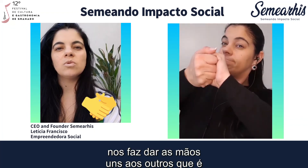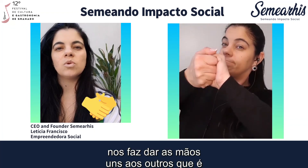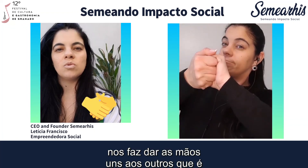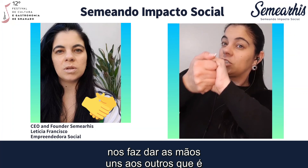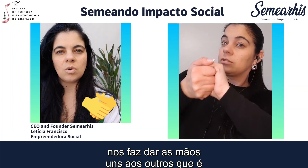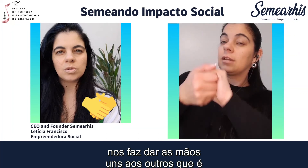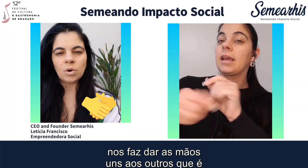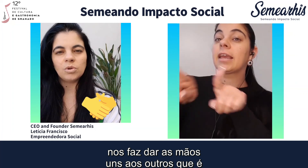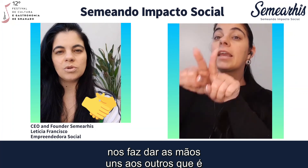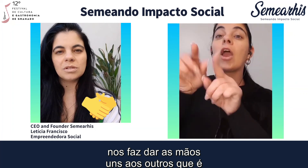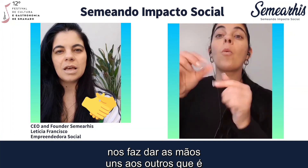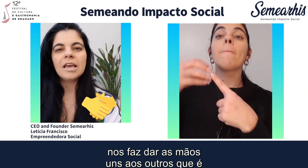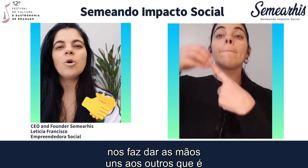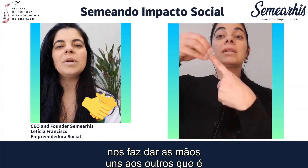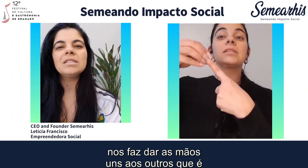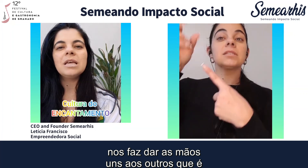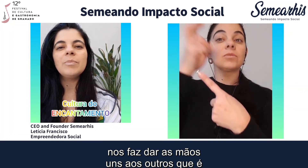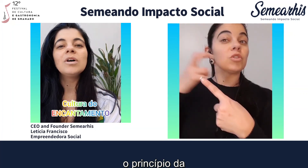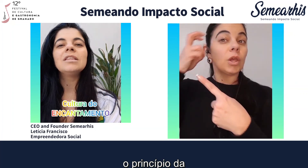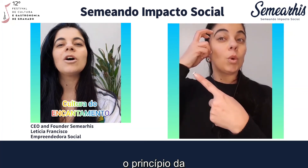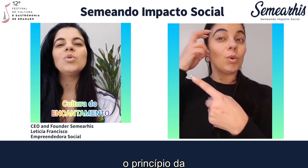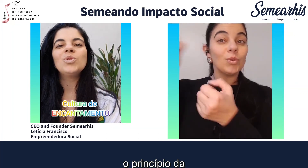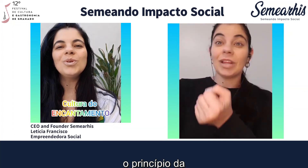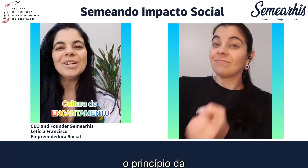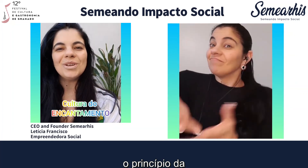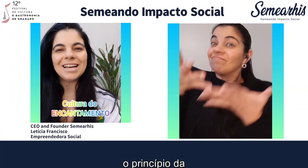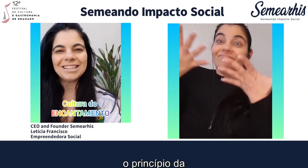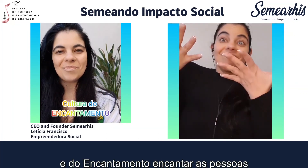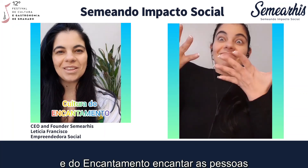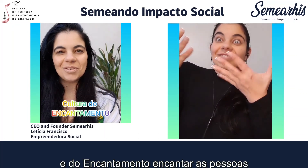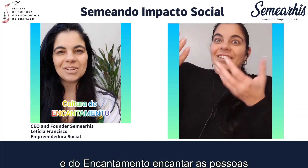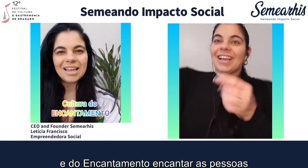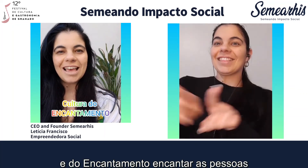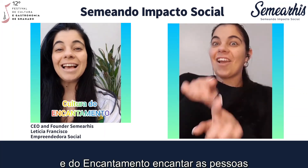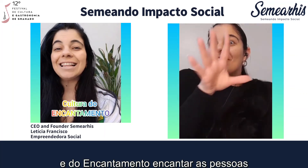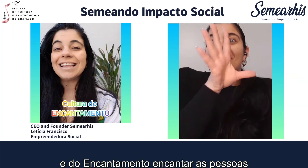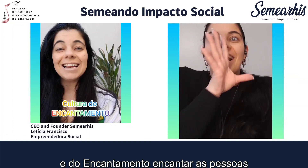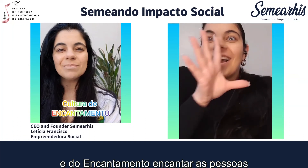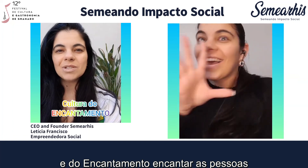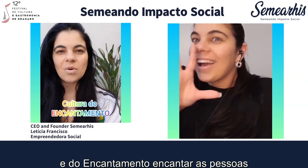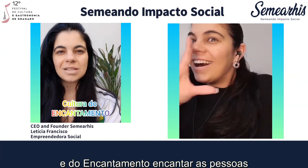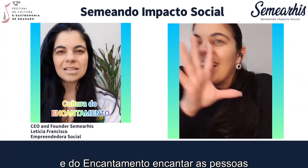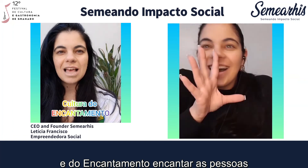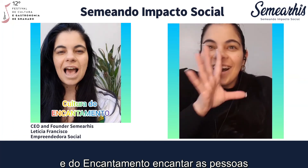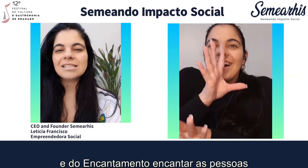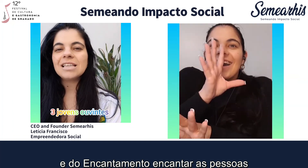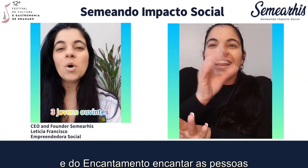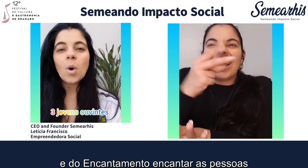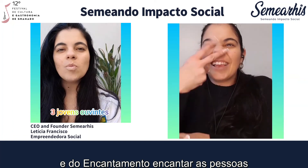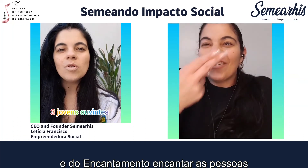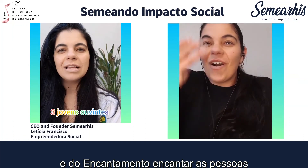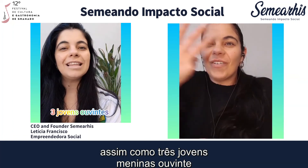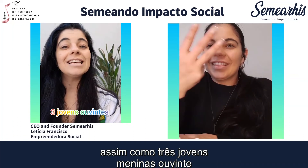as mãos uns aos outros, que é o princípio da cultura do encantamento. Encantar as pessoas,